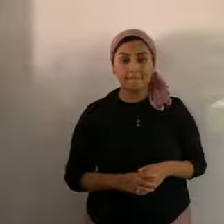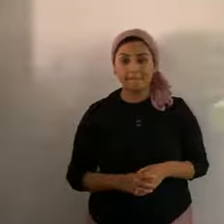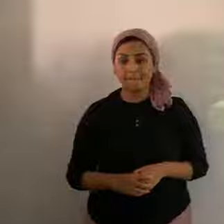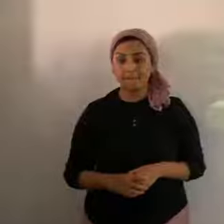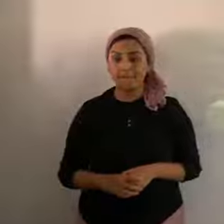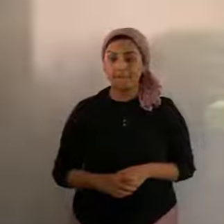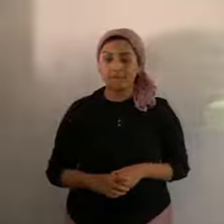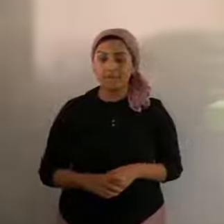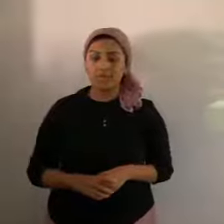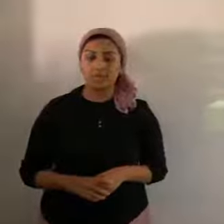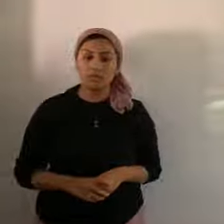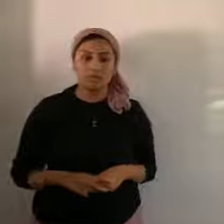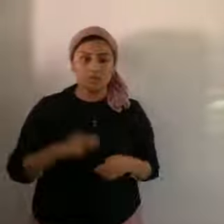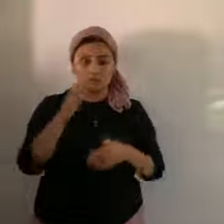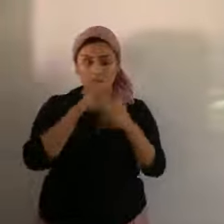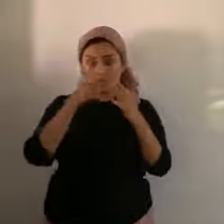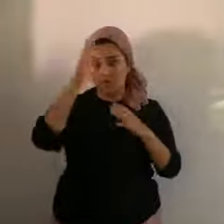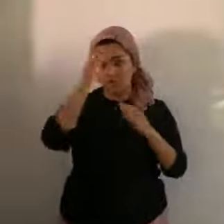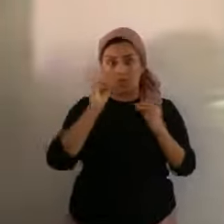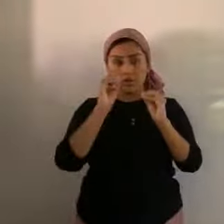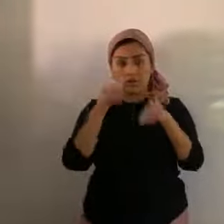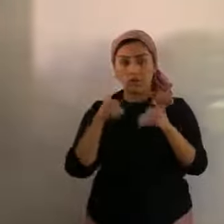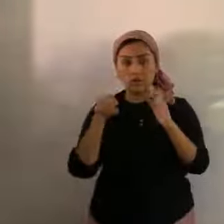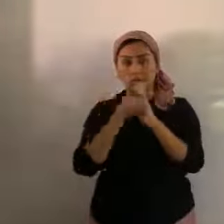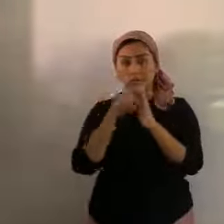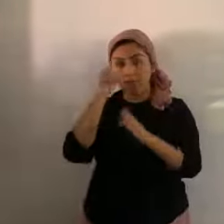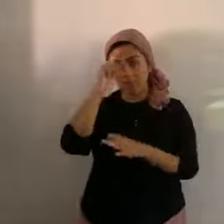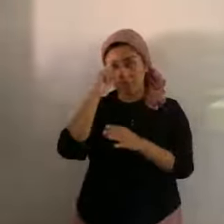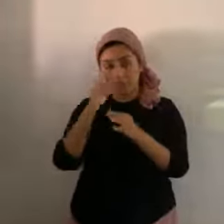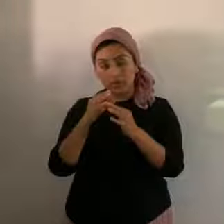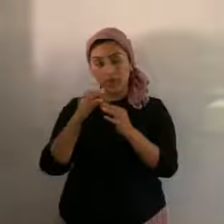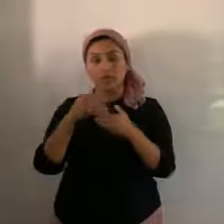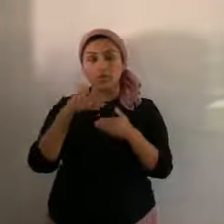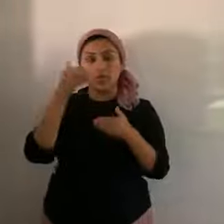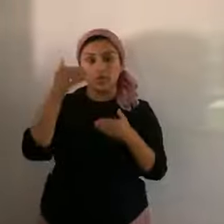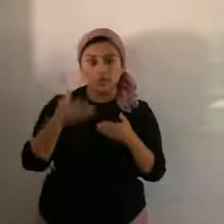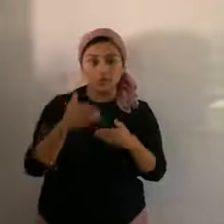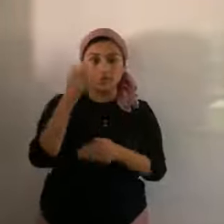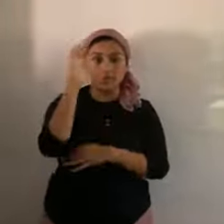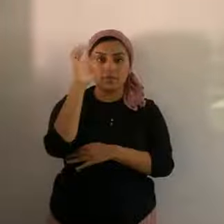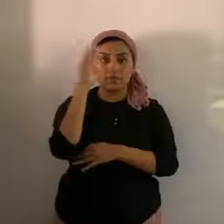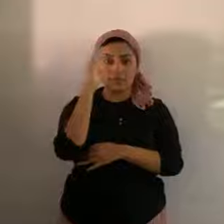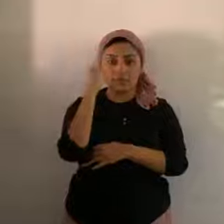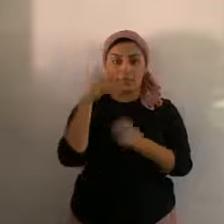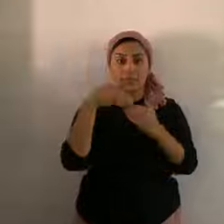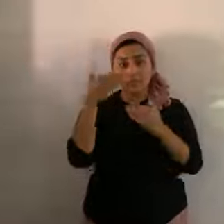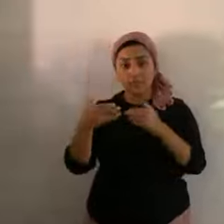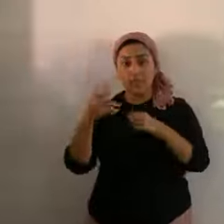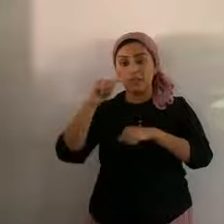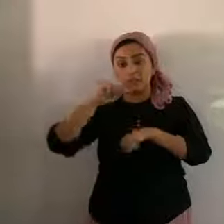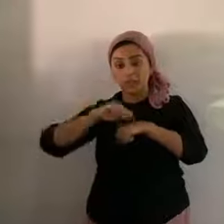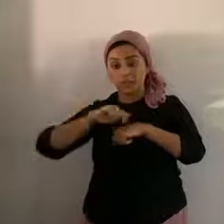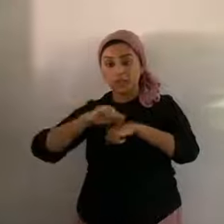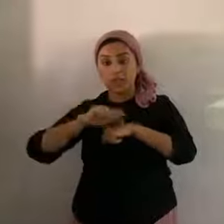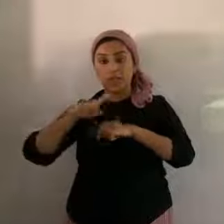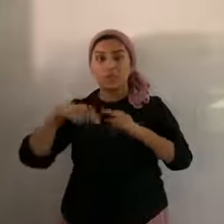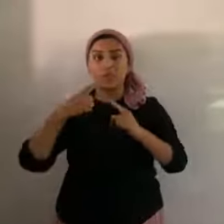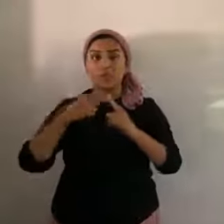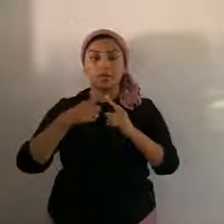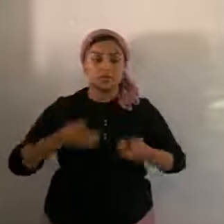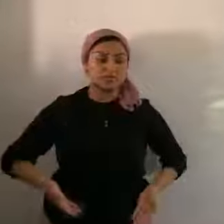A ver, entonces, el Eterno puso el ejemplo de la fe, después de lo de la higuera, después de lo del templo, cuando volcó las